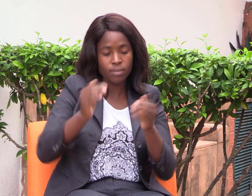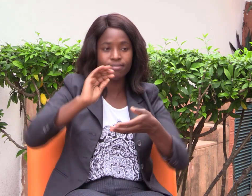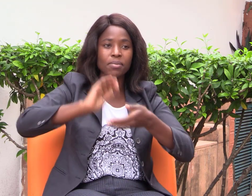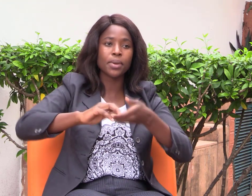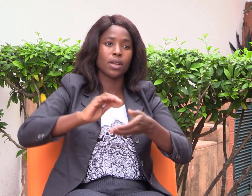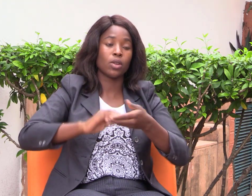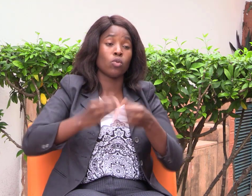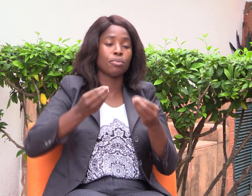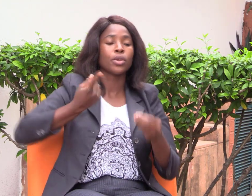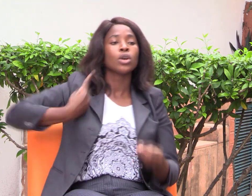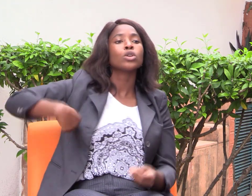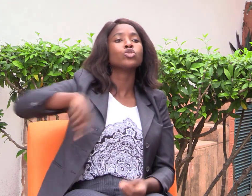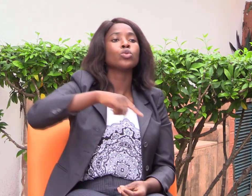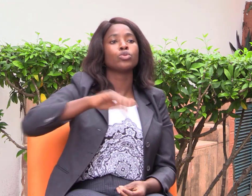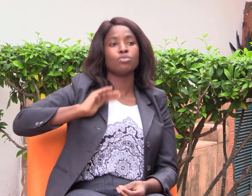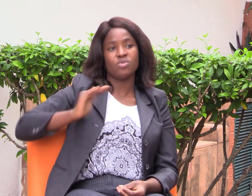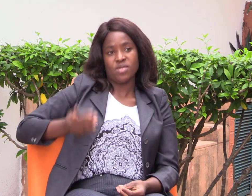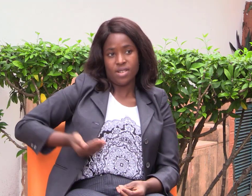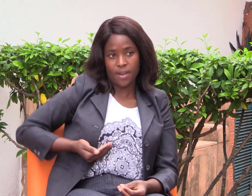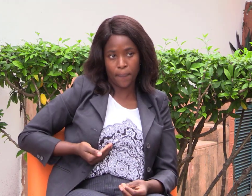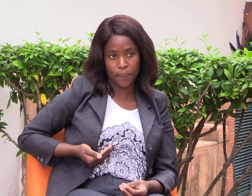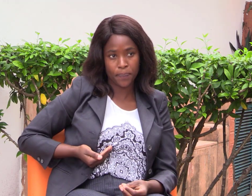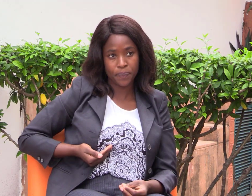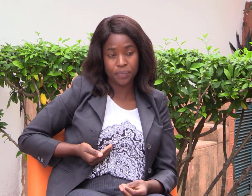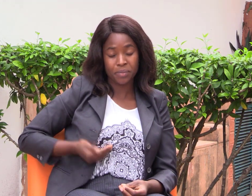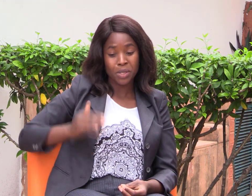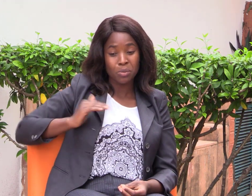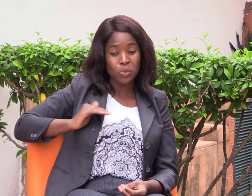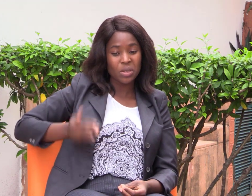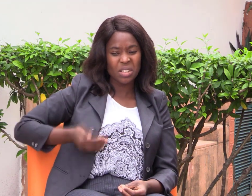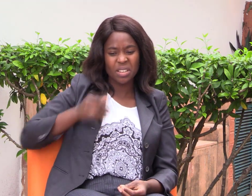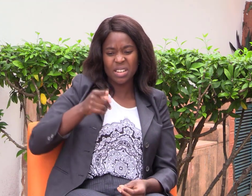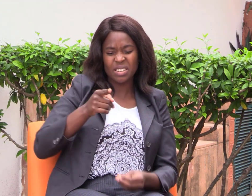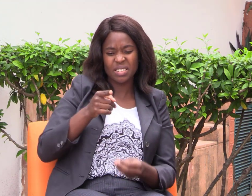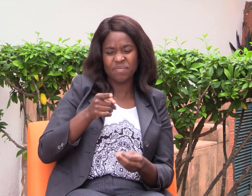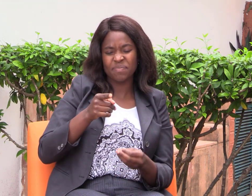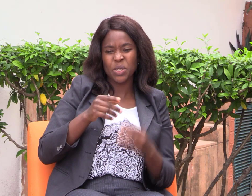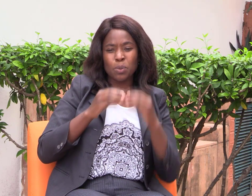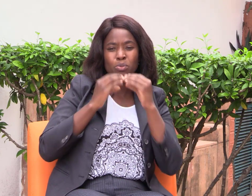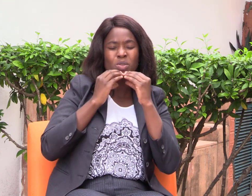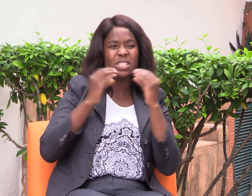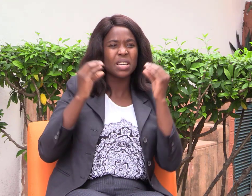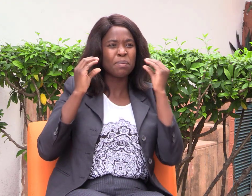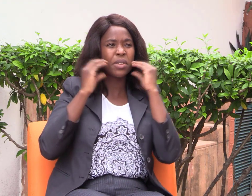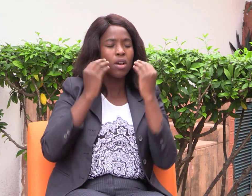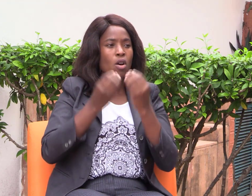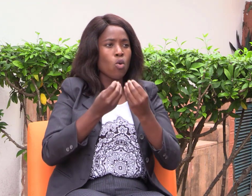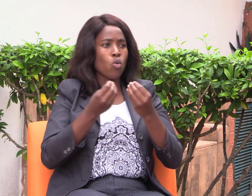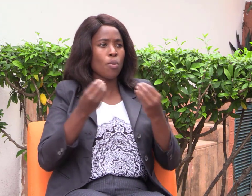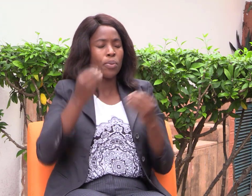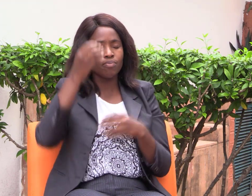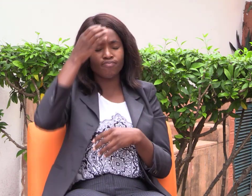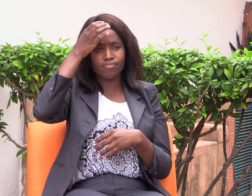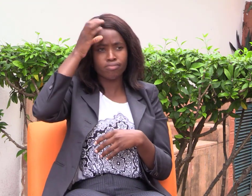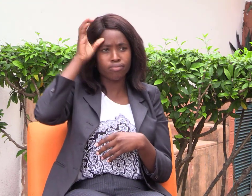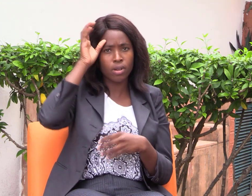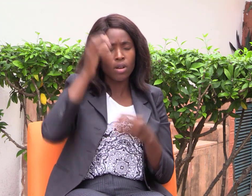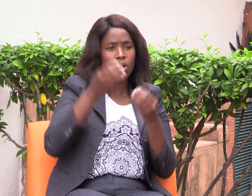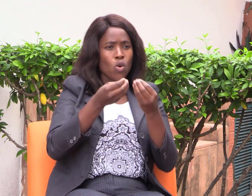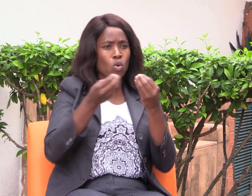sido um pouco difícil, não tem sido fácil. Isso é algo que nós as mulheres enfrentamos no nosso dia a dia.